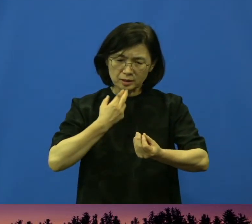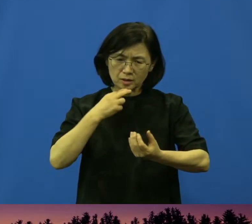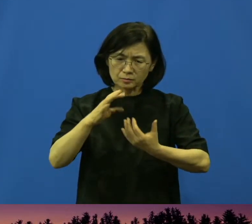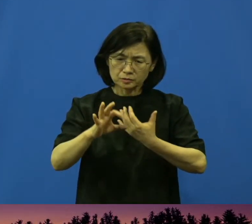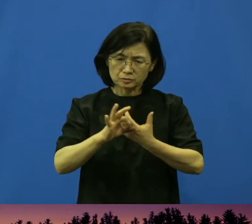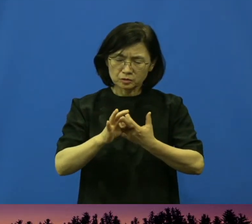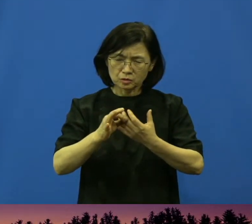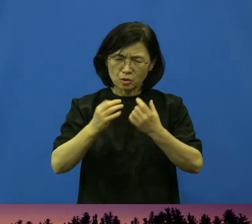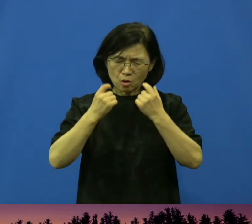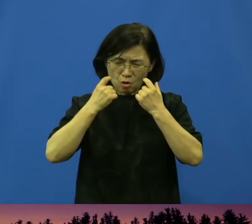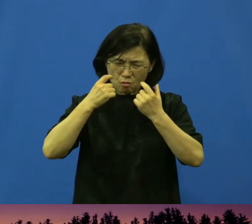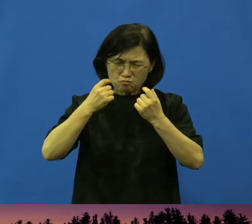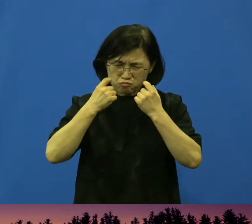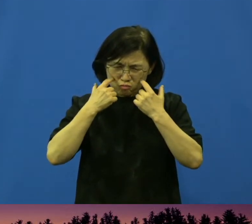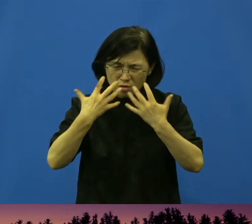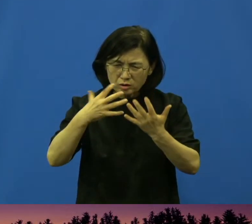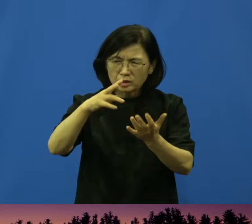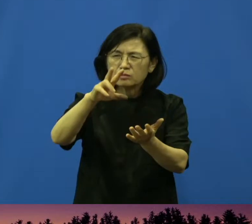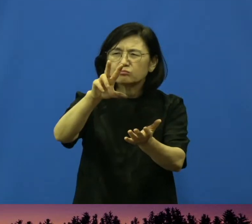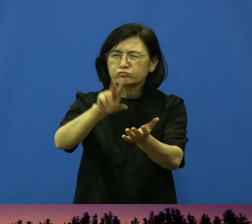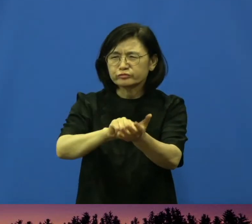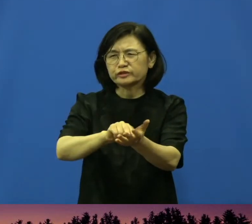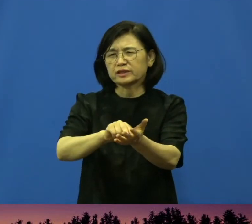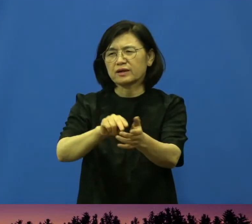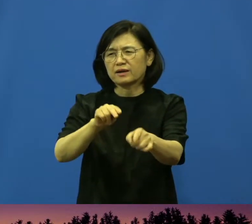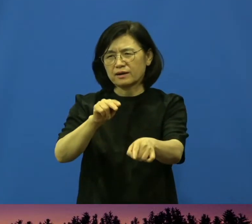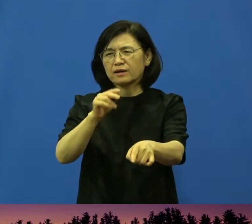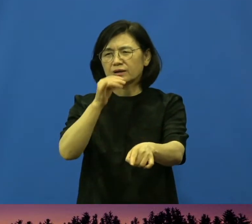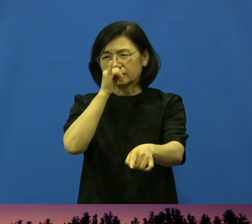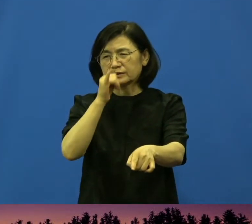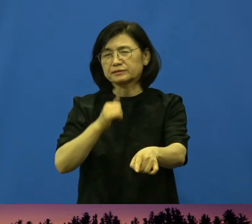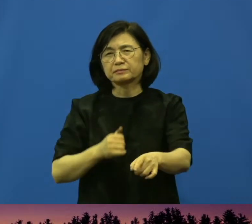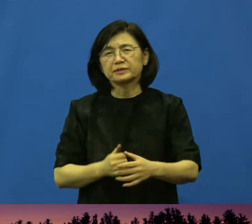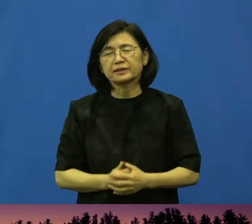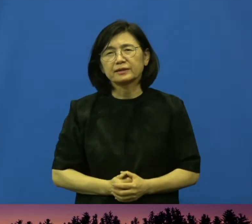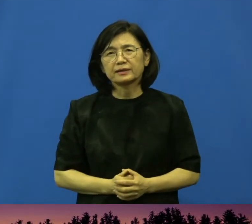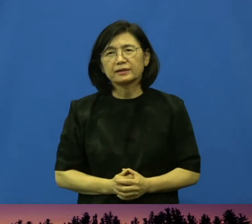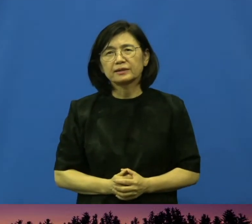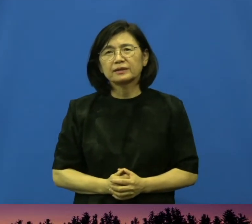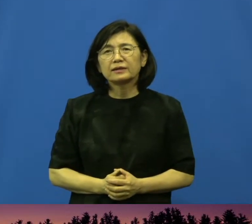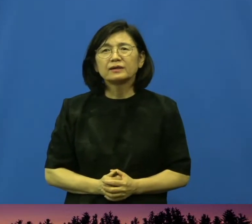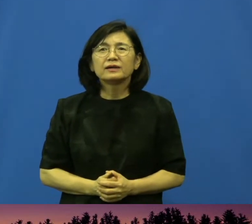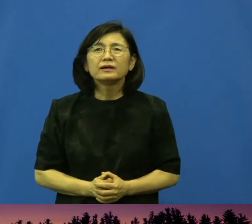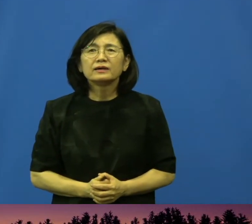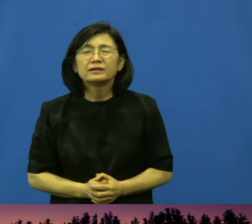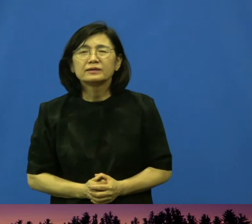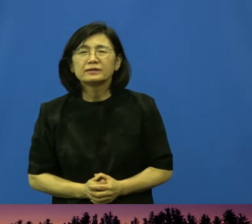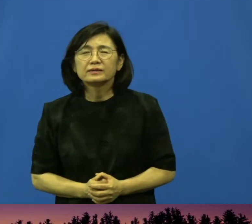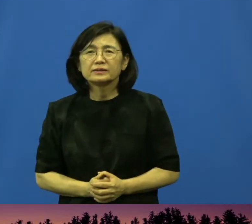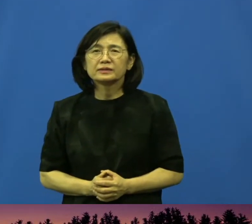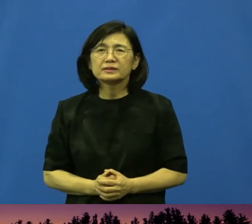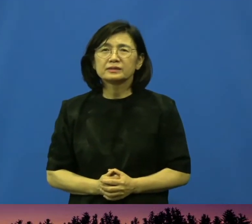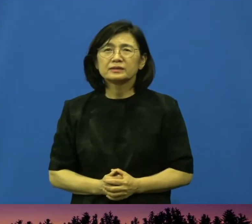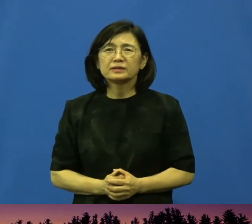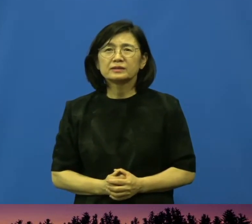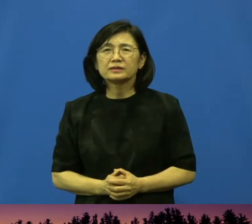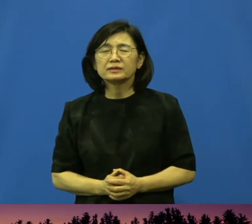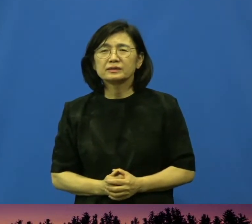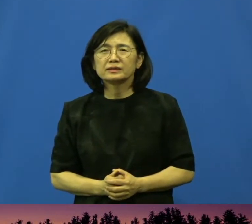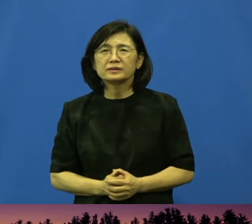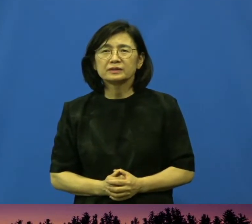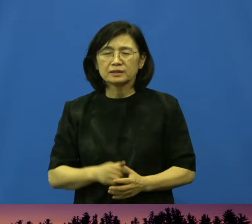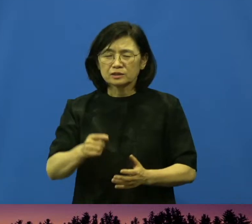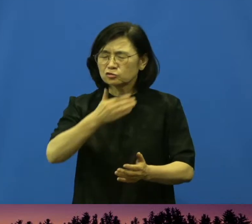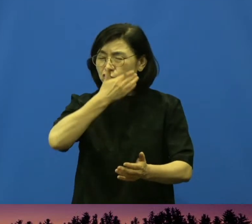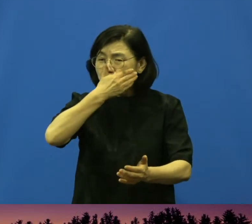자, 무엇을 의지하는가예요. 지금